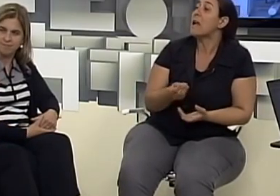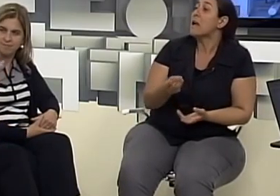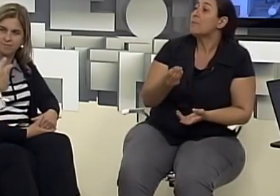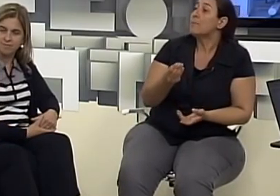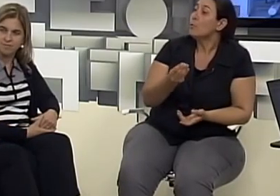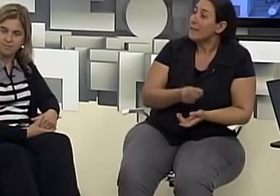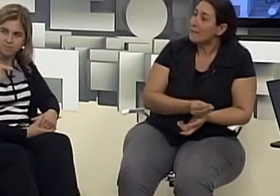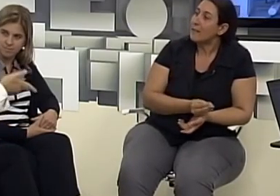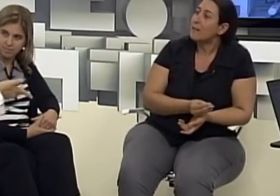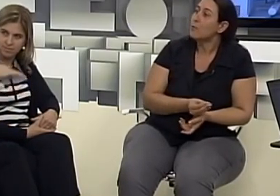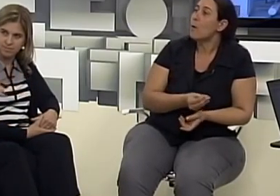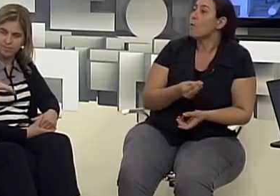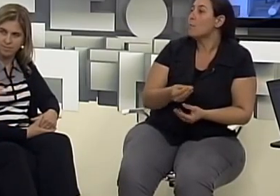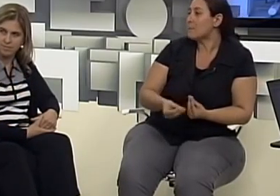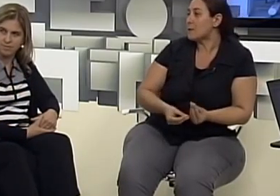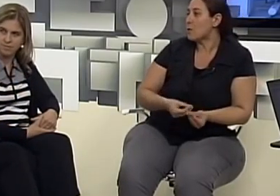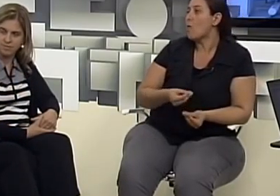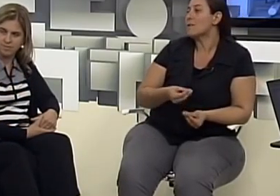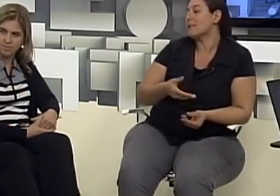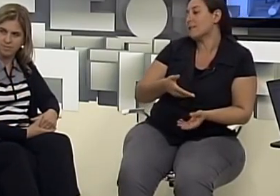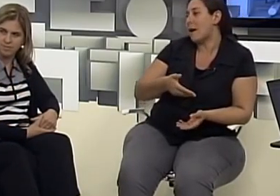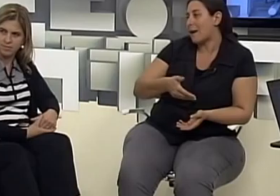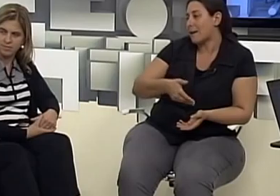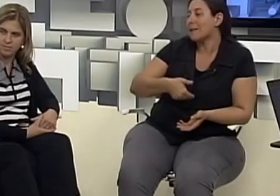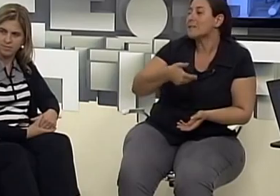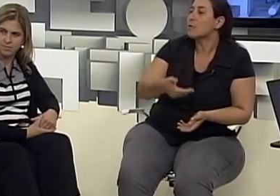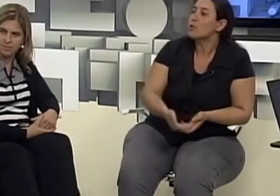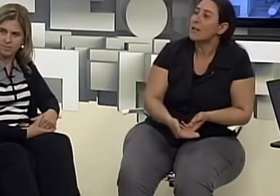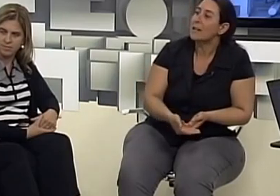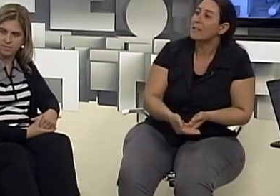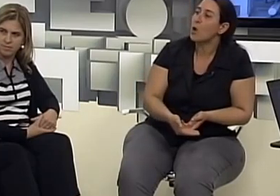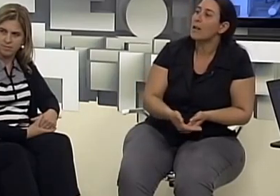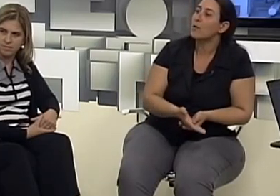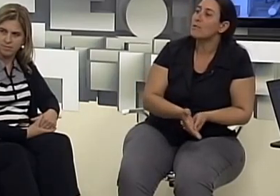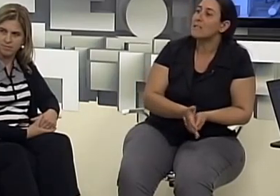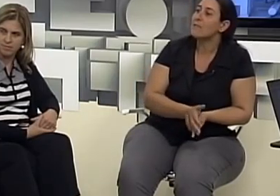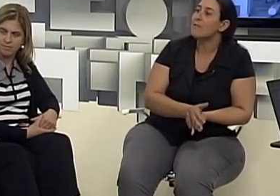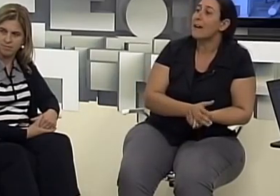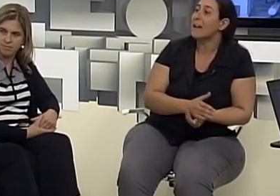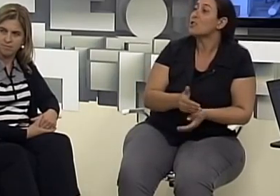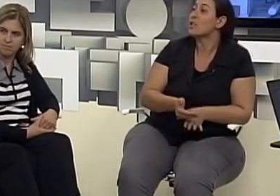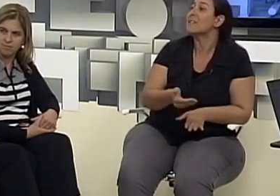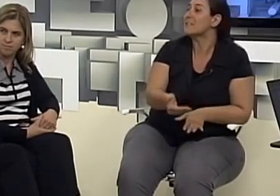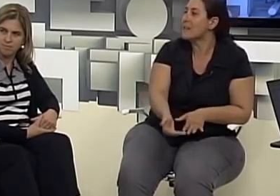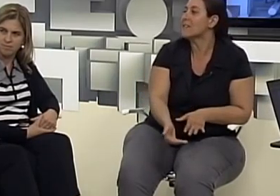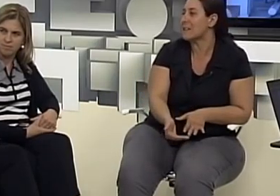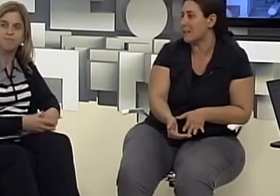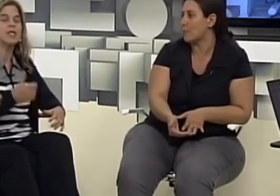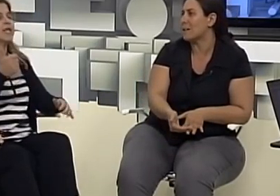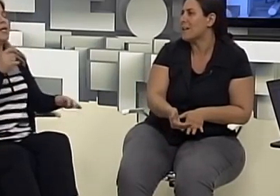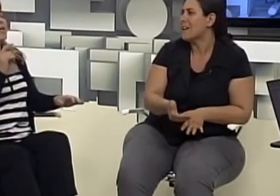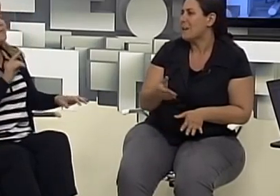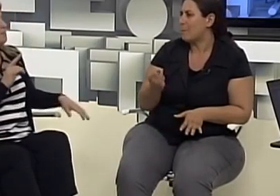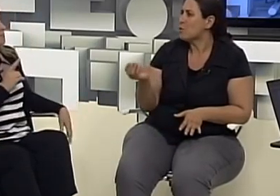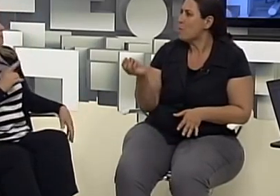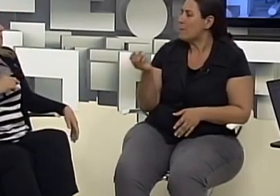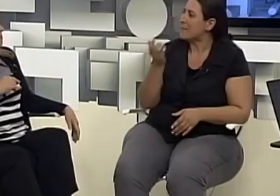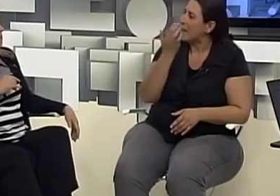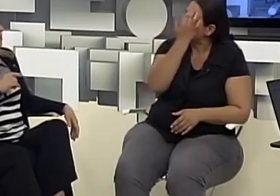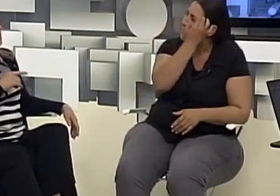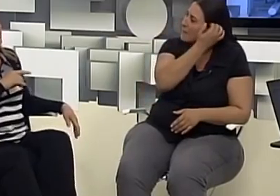também. No entanto, algumas pessoas, a criança quando chega na escola inclusiva, ela chega sem essa língua.